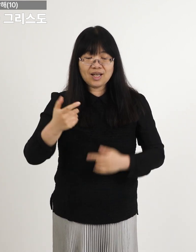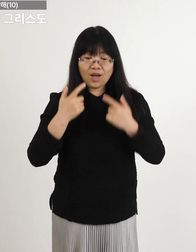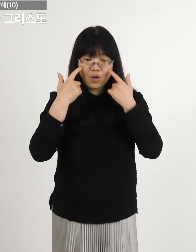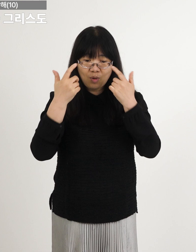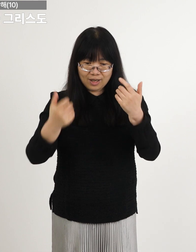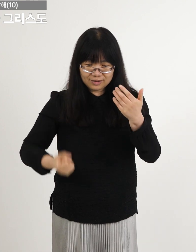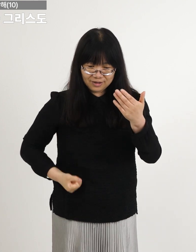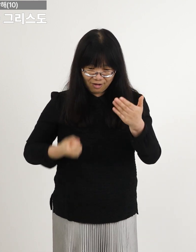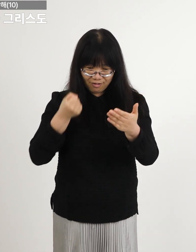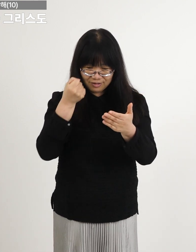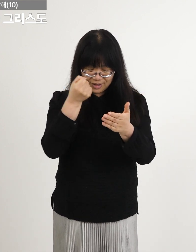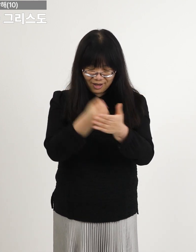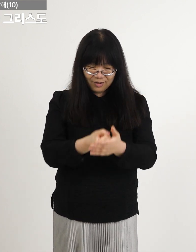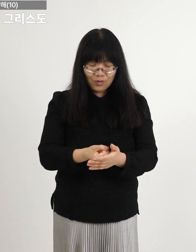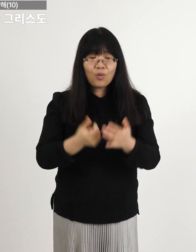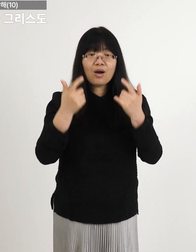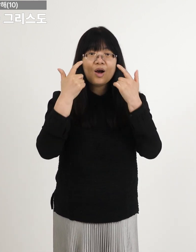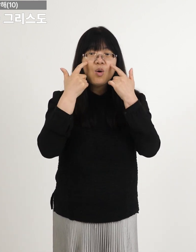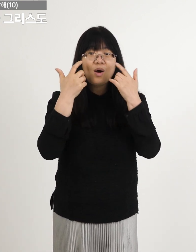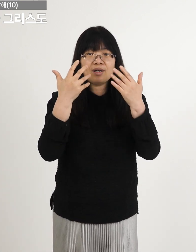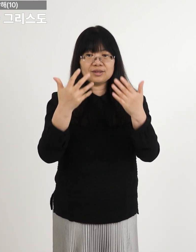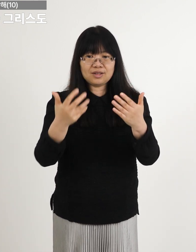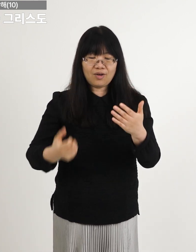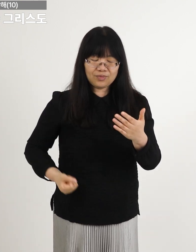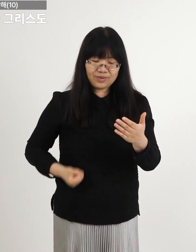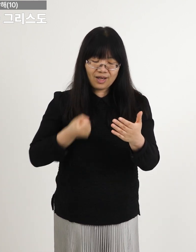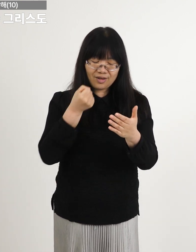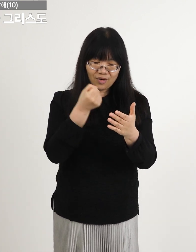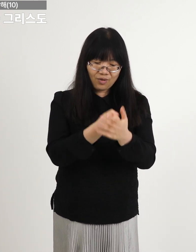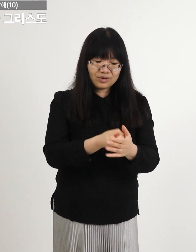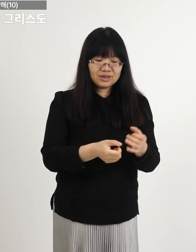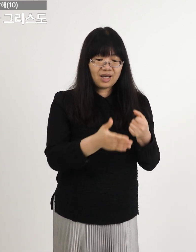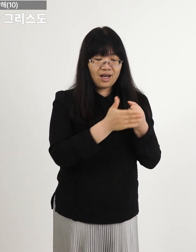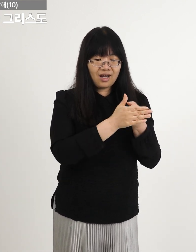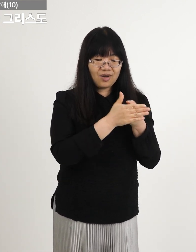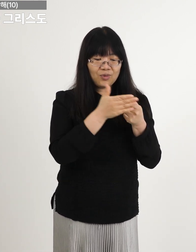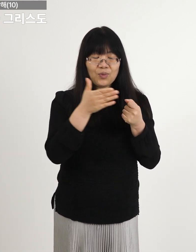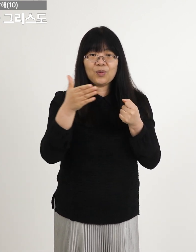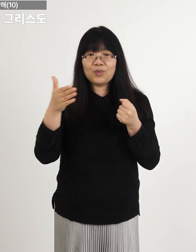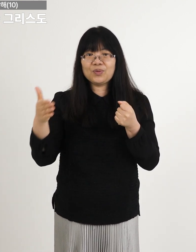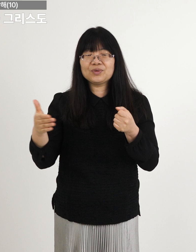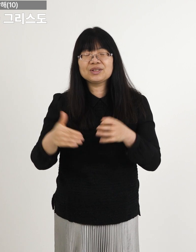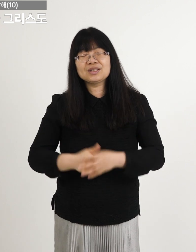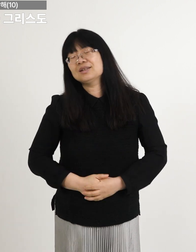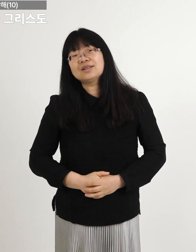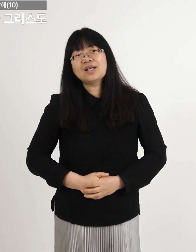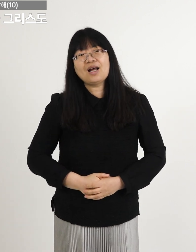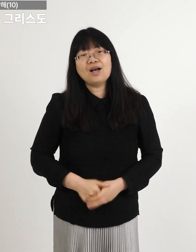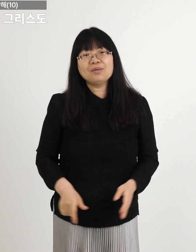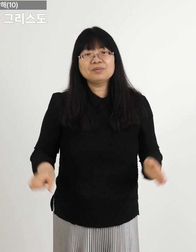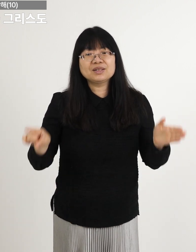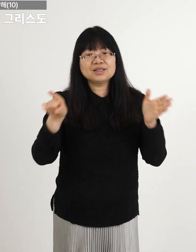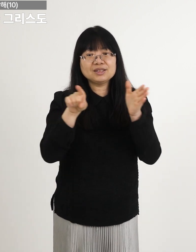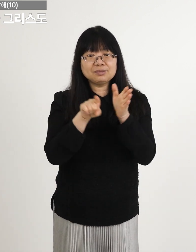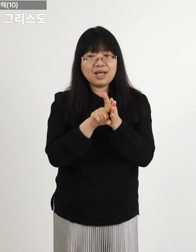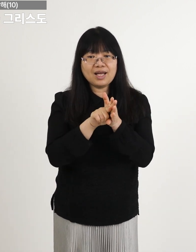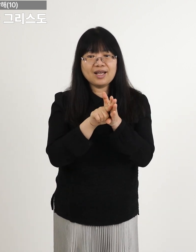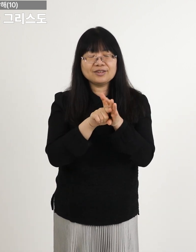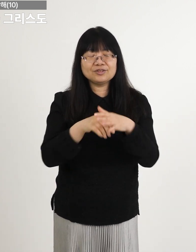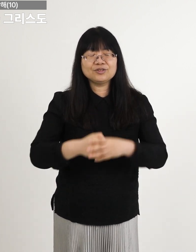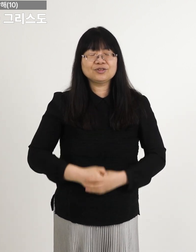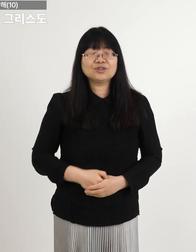영혼이 확정되고 확정되어 싸우리.